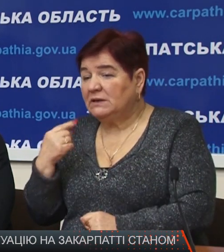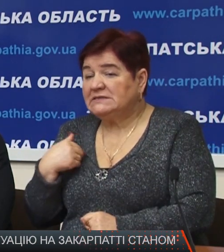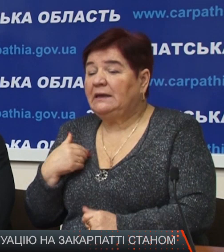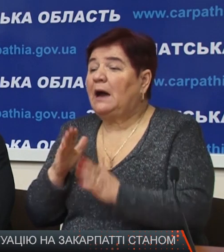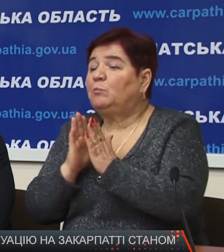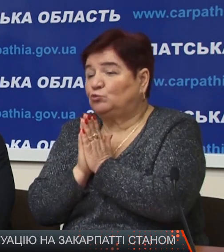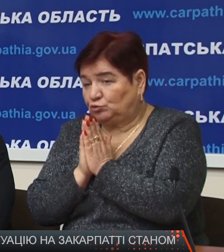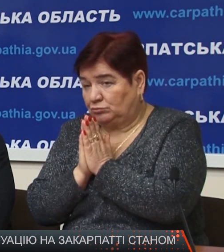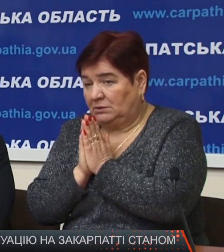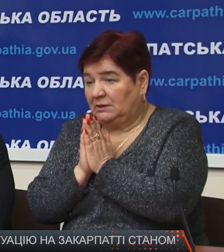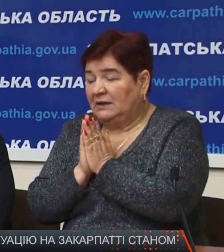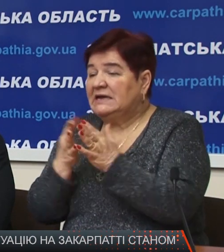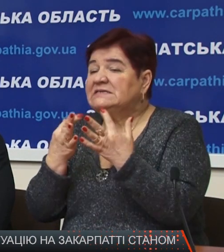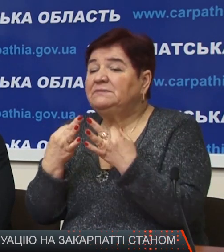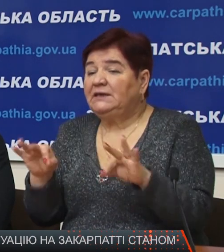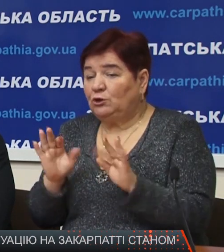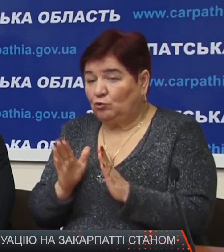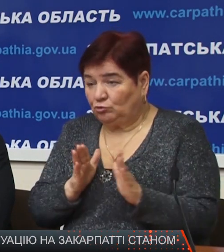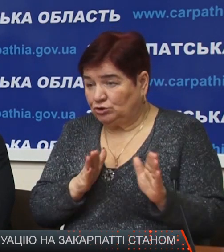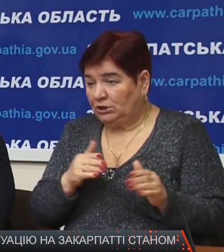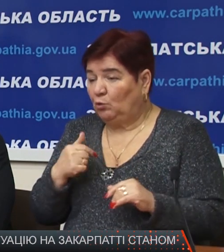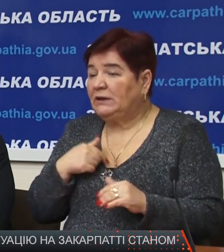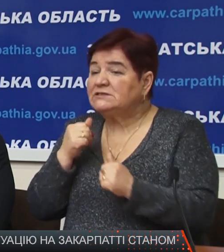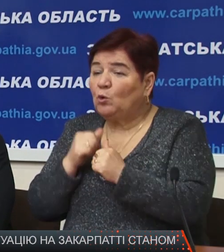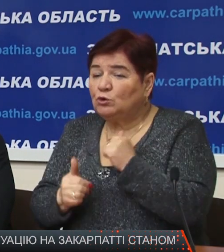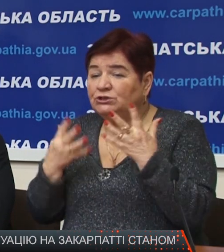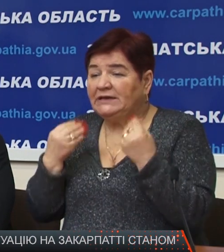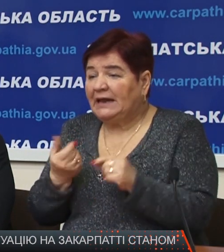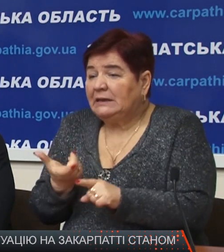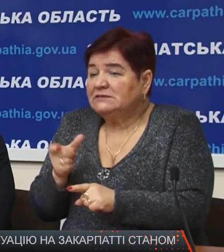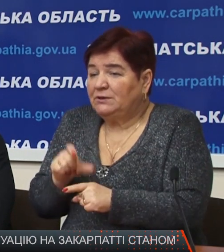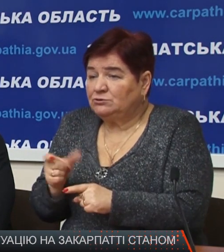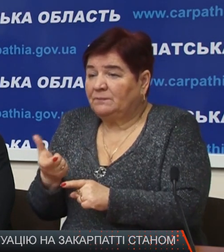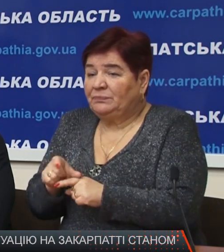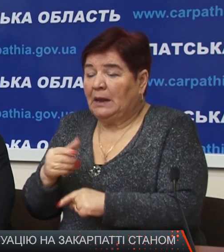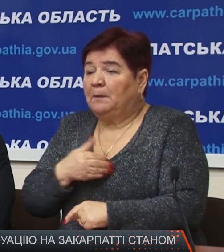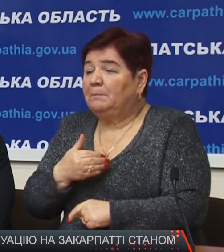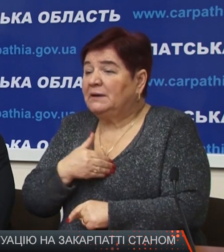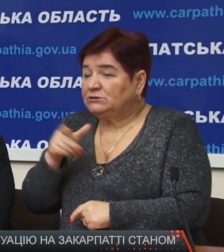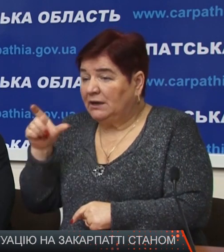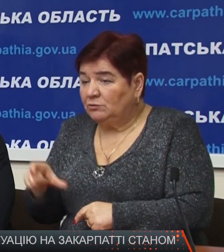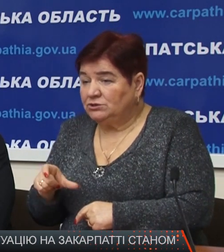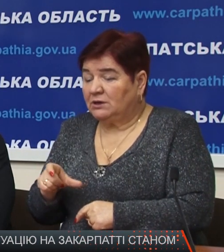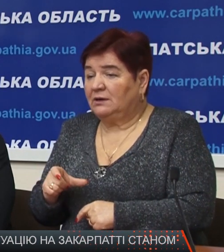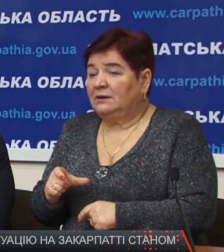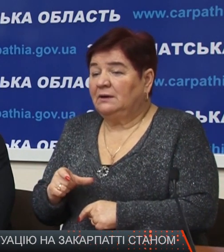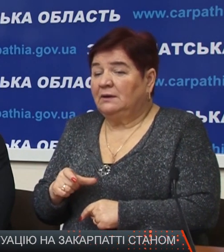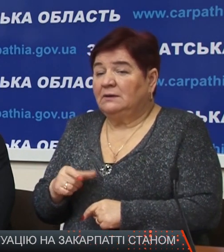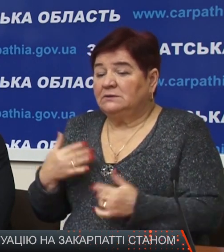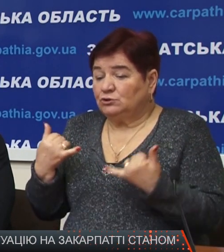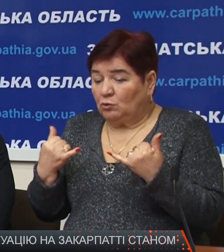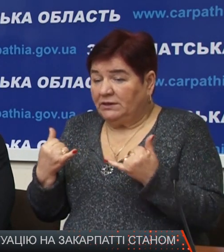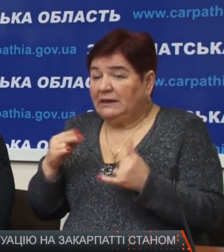прошу, поїдьте додому, звільніть гуртожитки, тому що в нас щоденно збільшується кількість бажаючих, не бажаючих, ми їх називаємо, біженців вже